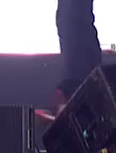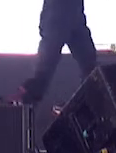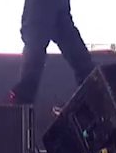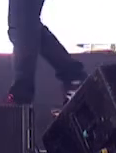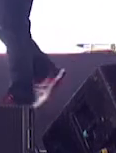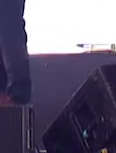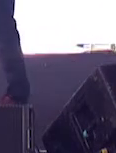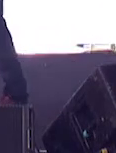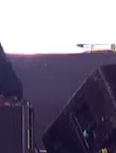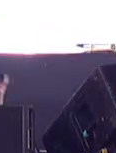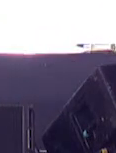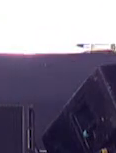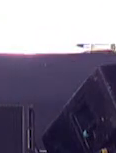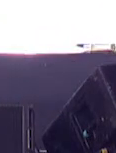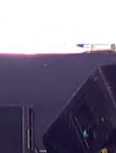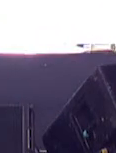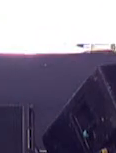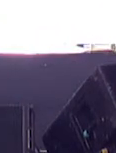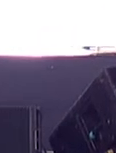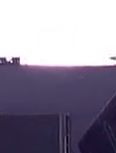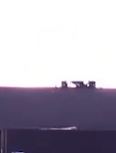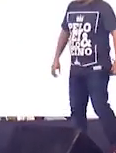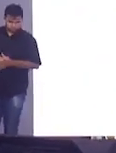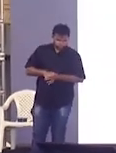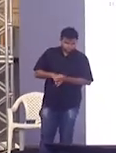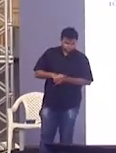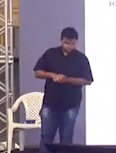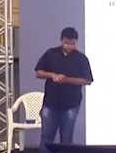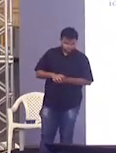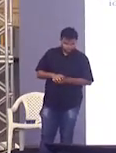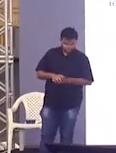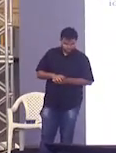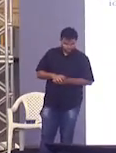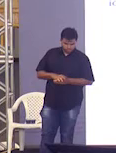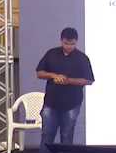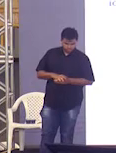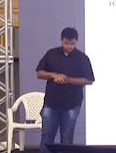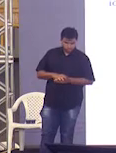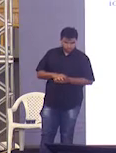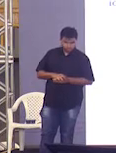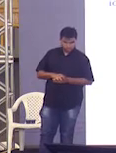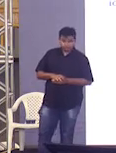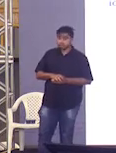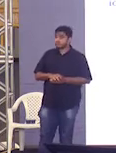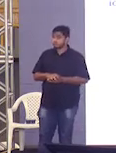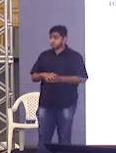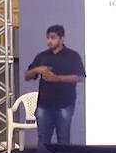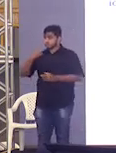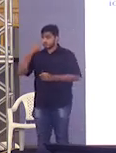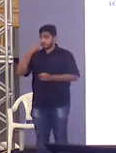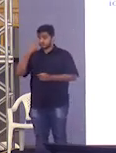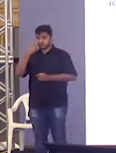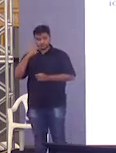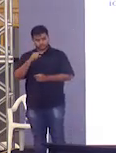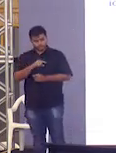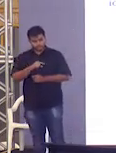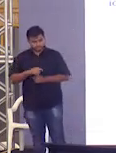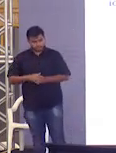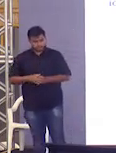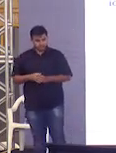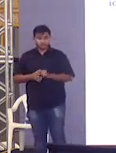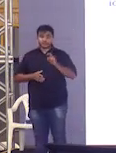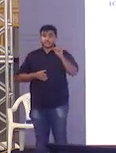que você vai fazer, Você faz o seguinte: seja X a quantidade de anos que se